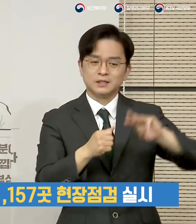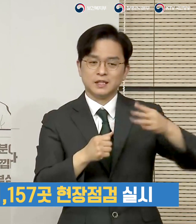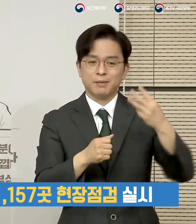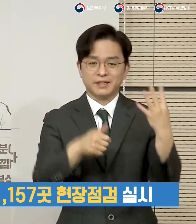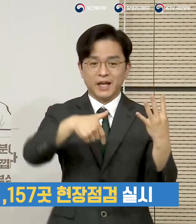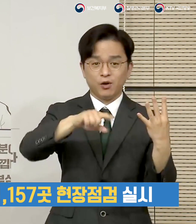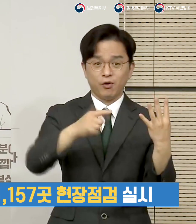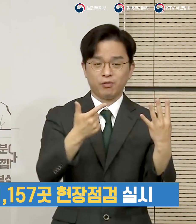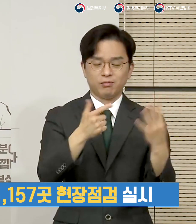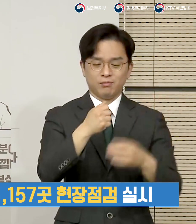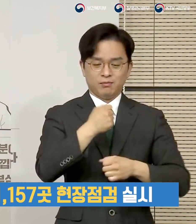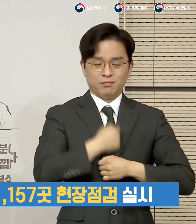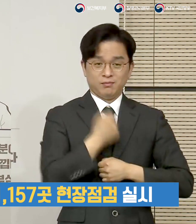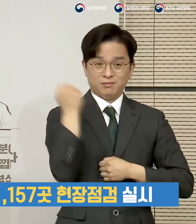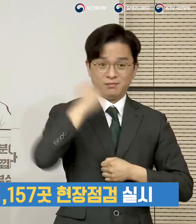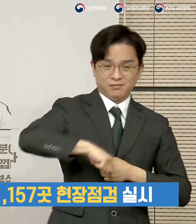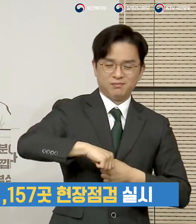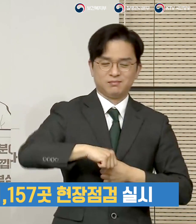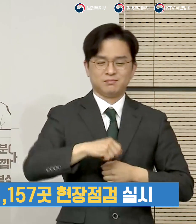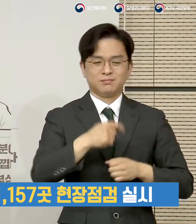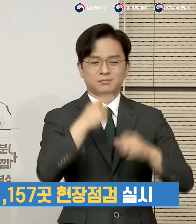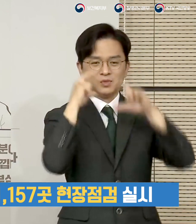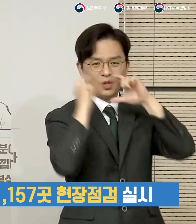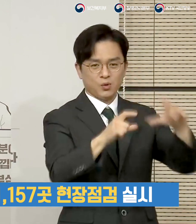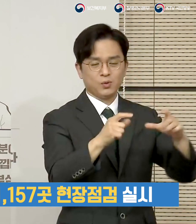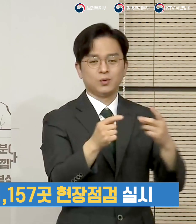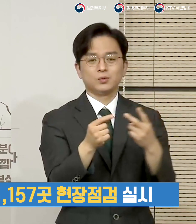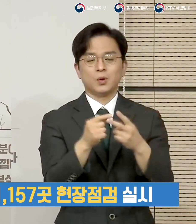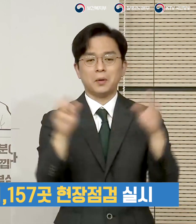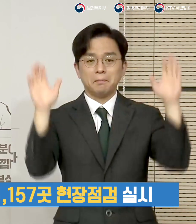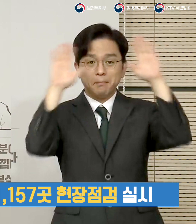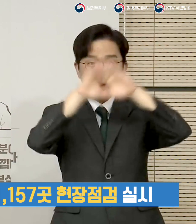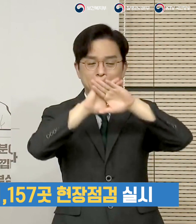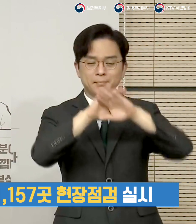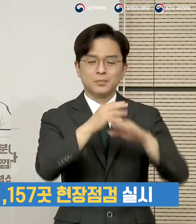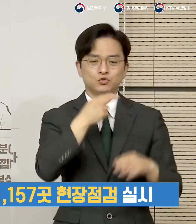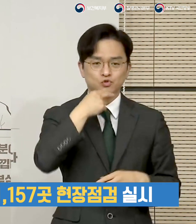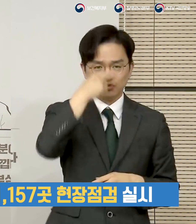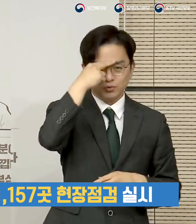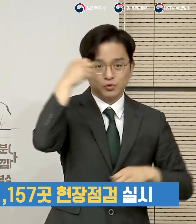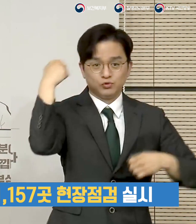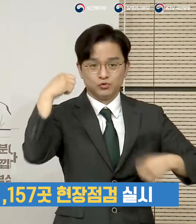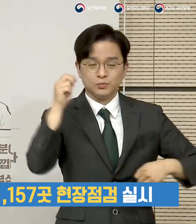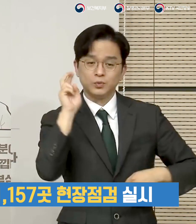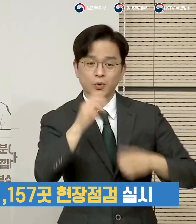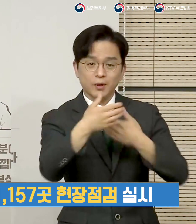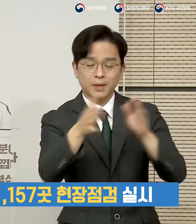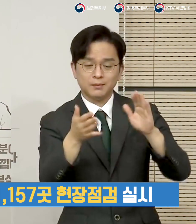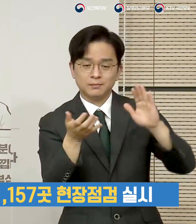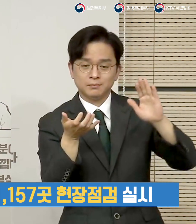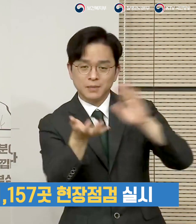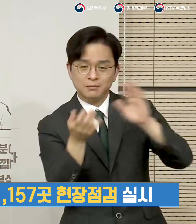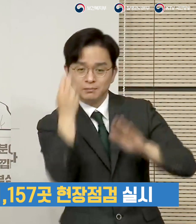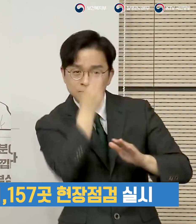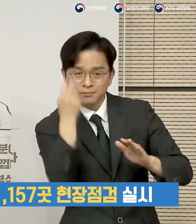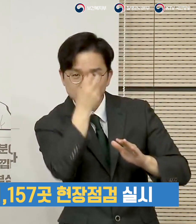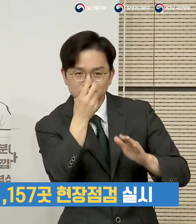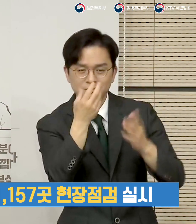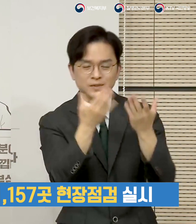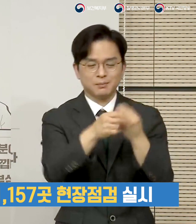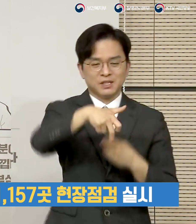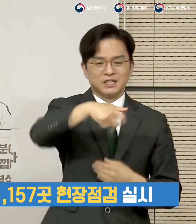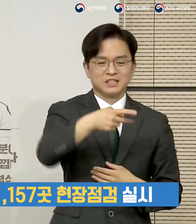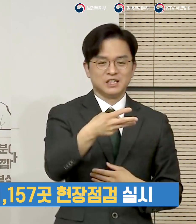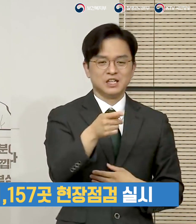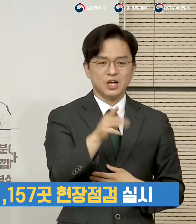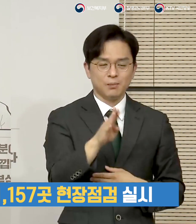실시하였습니다. 아울러 유흥시설에 대한 심야시간 특별점검도 계속 이루어지고 있어 클럽, 감성주점 등